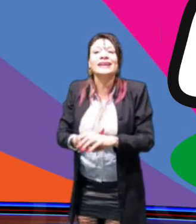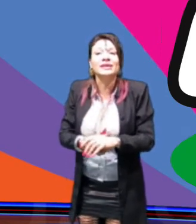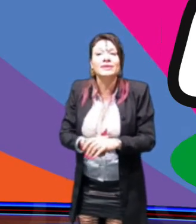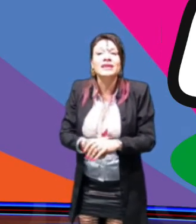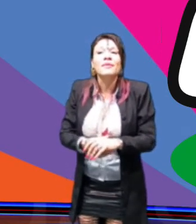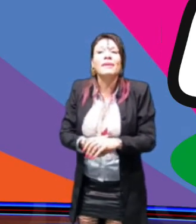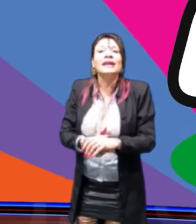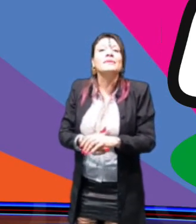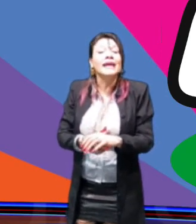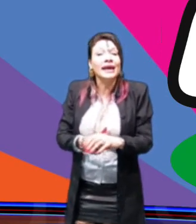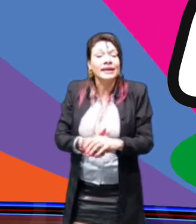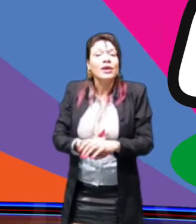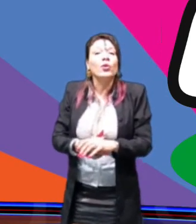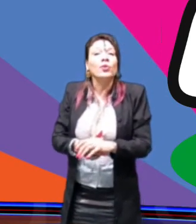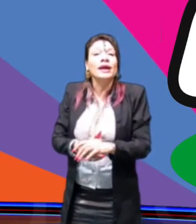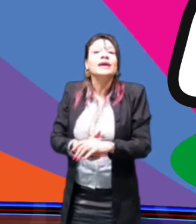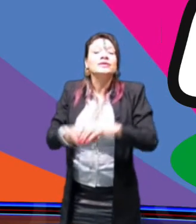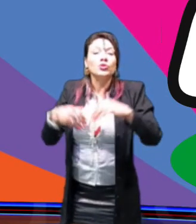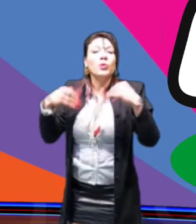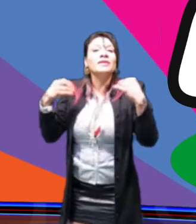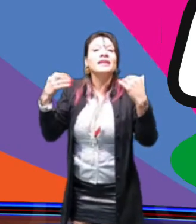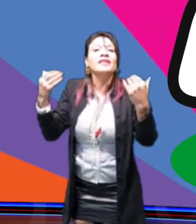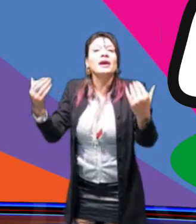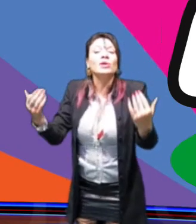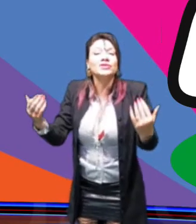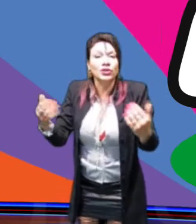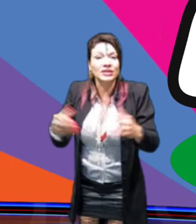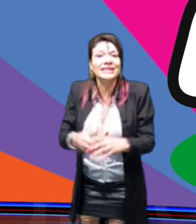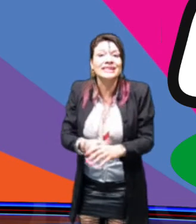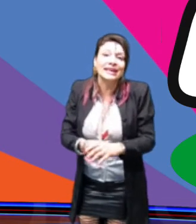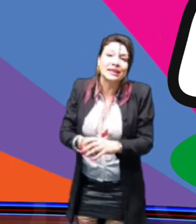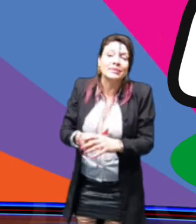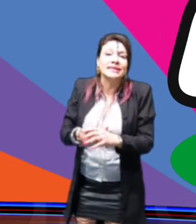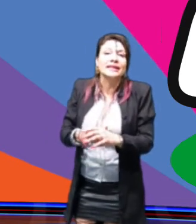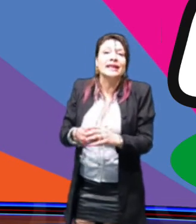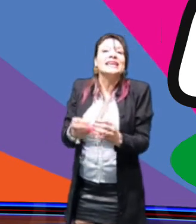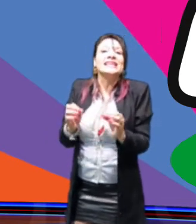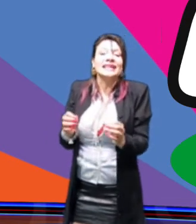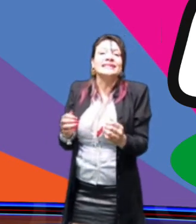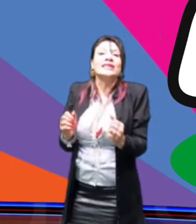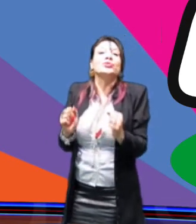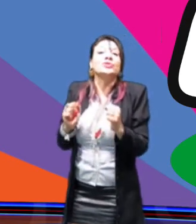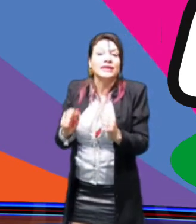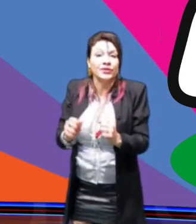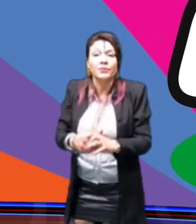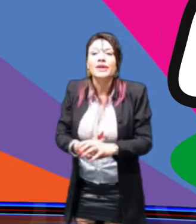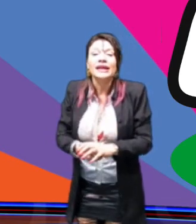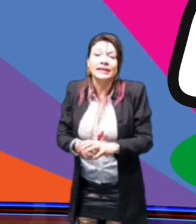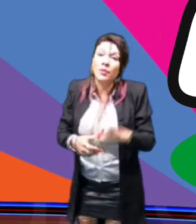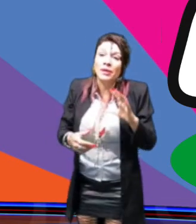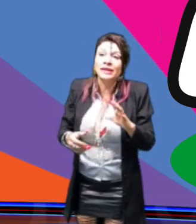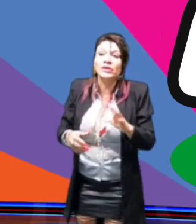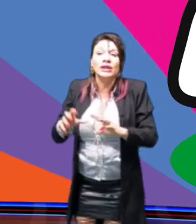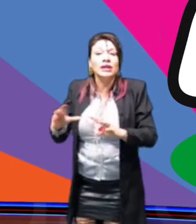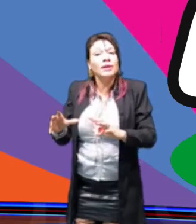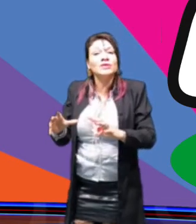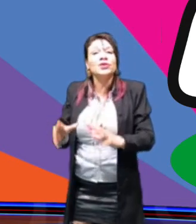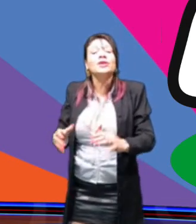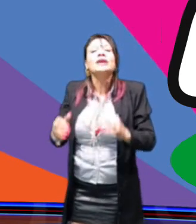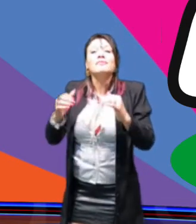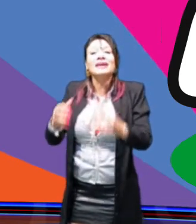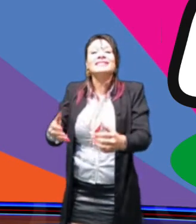alternativas para evitar una supuesta devaluación que ya está precedida y que ya se está suscitando. Estamos palpitando una